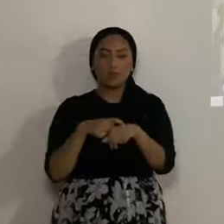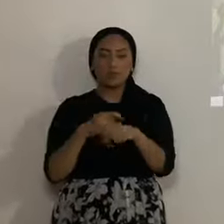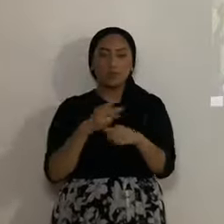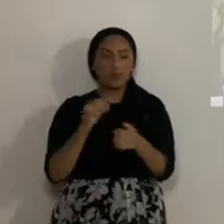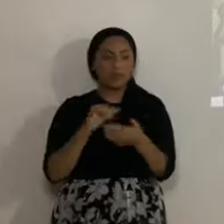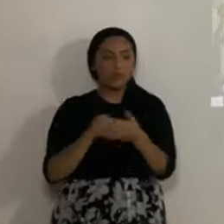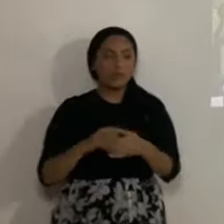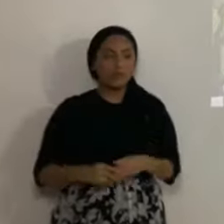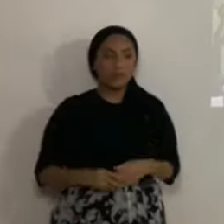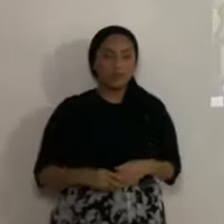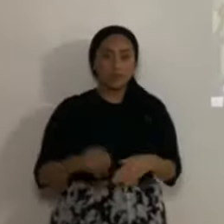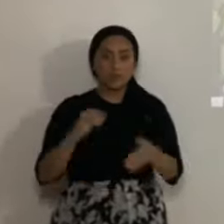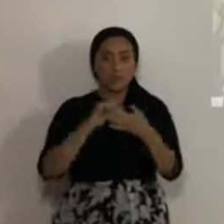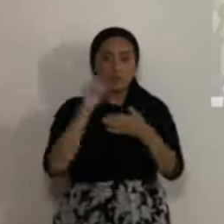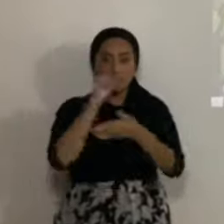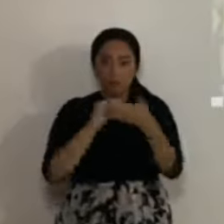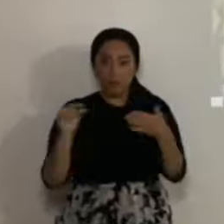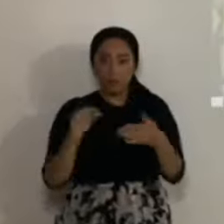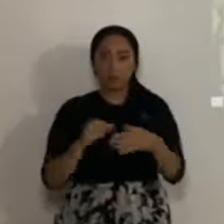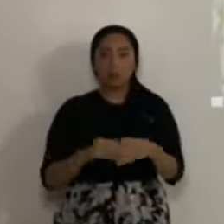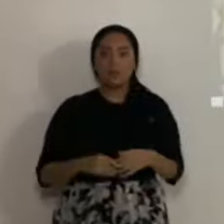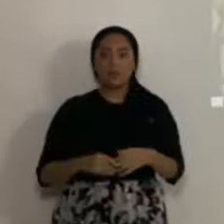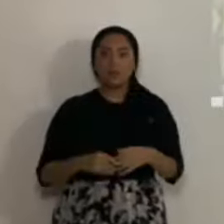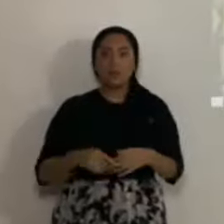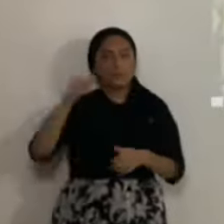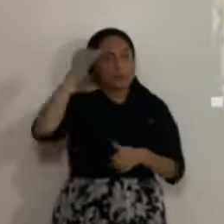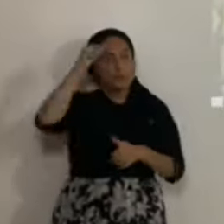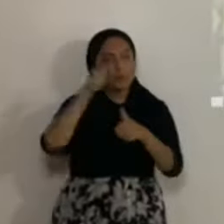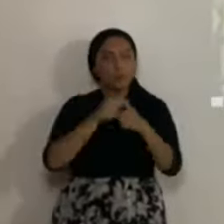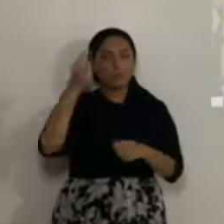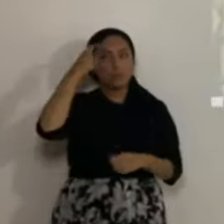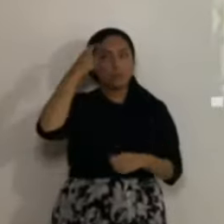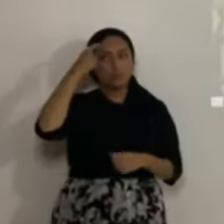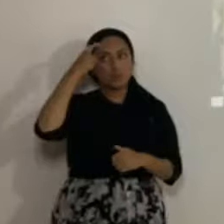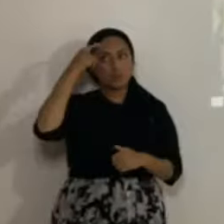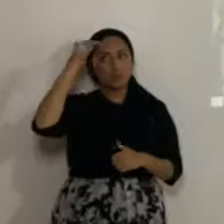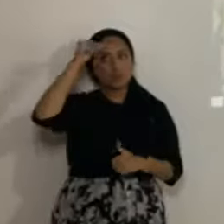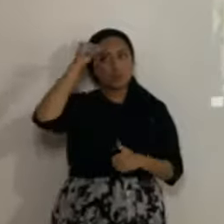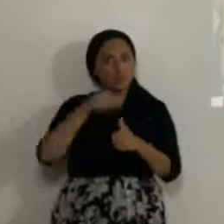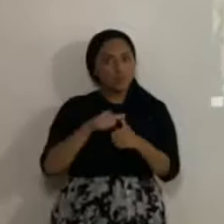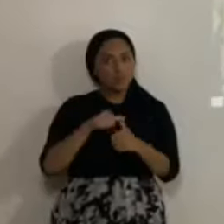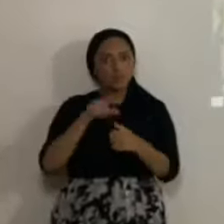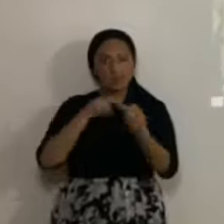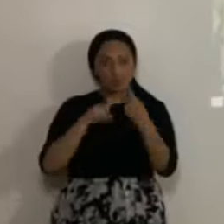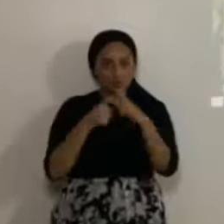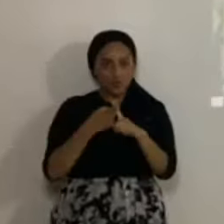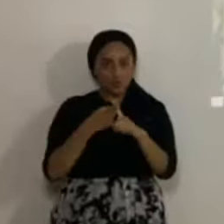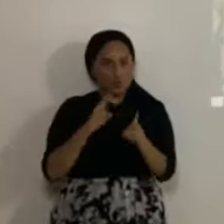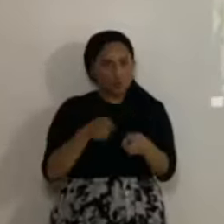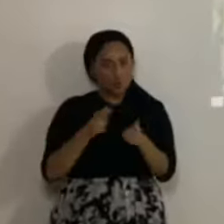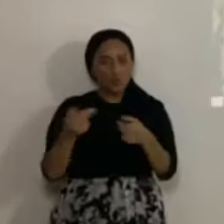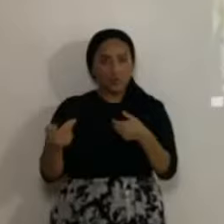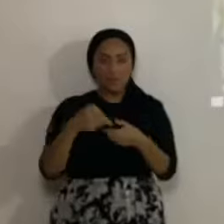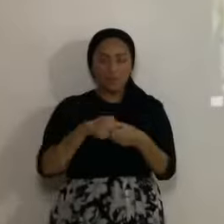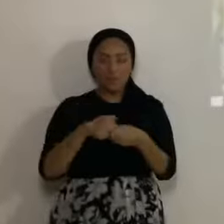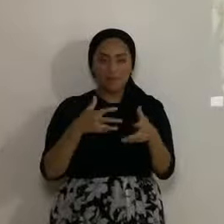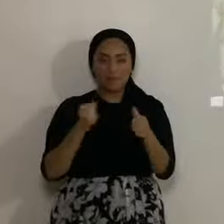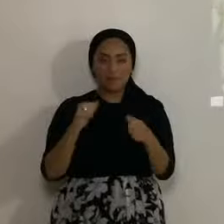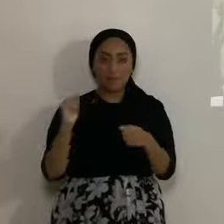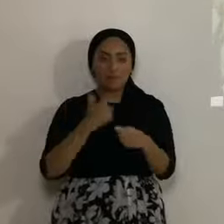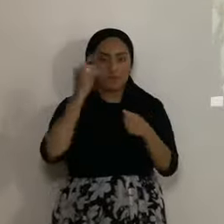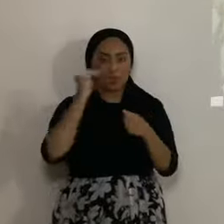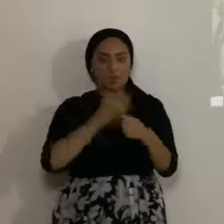cita, quédate la bien aquí grabada, amado hermano, amada hermana, amigos, amigas, apúrense, entrense rápido a